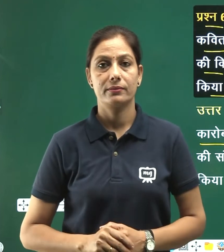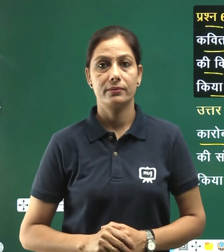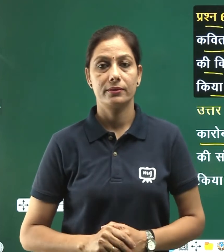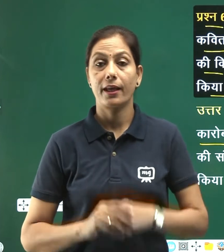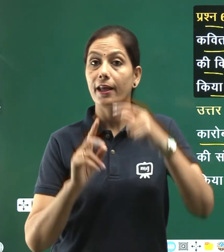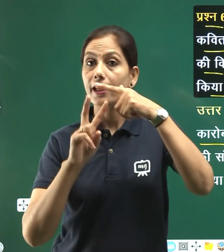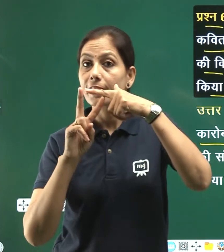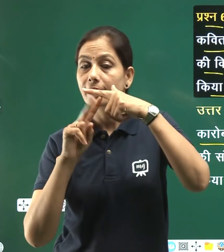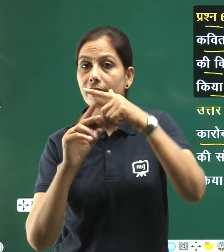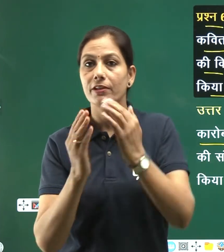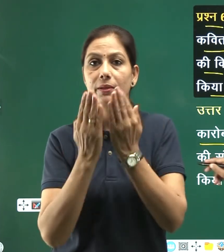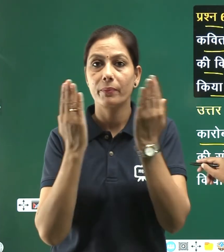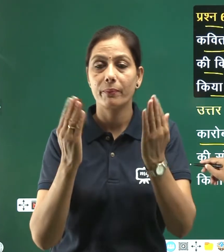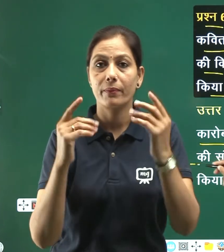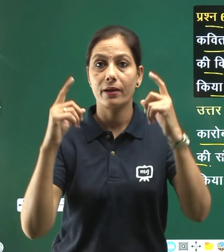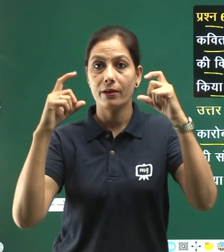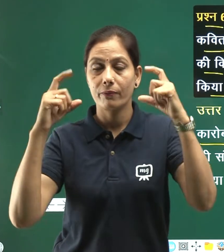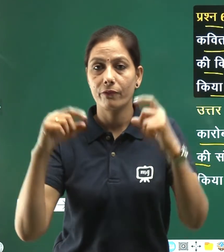मीडिया की